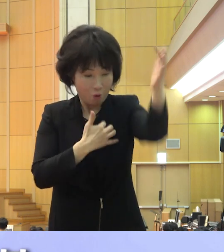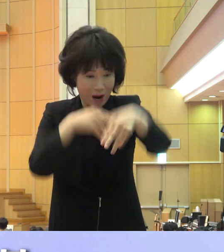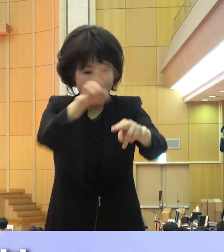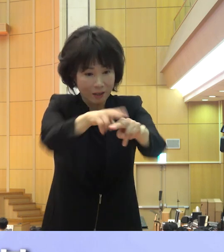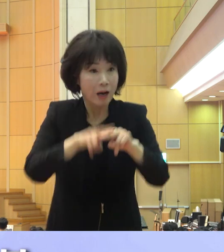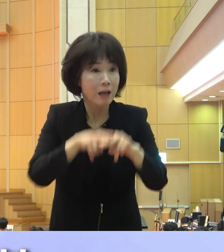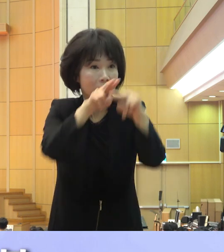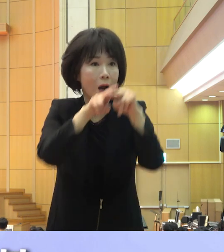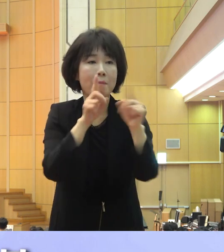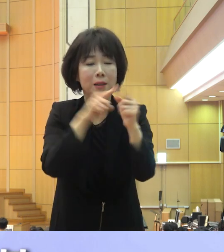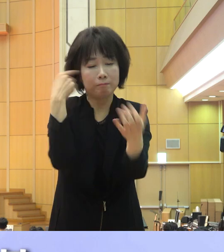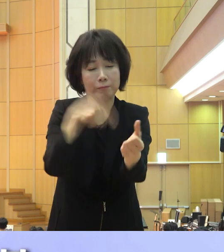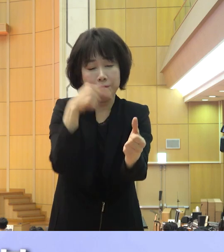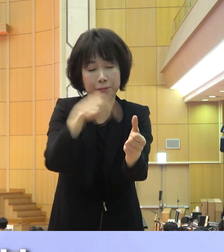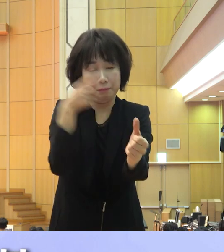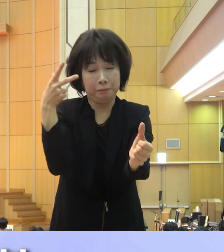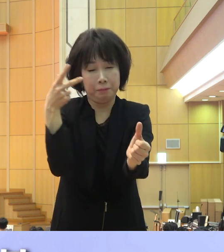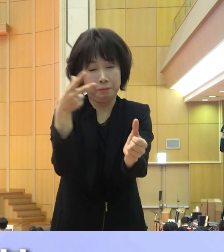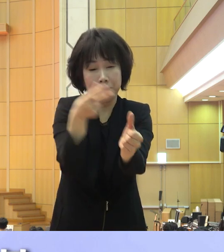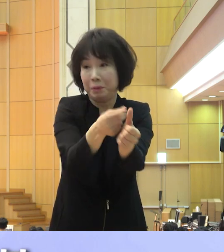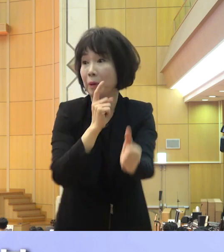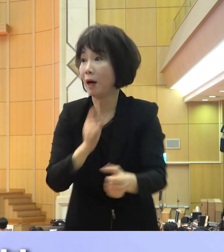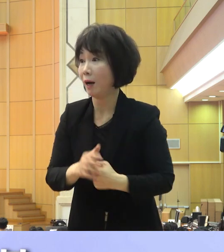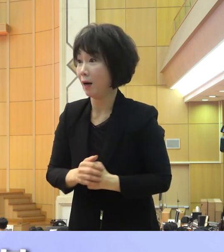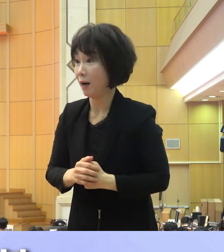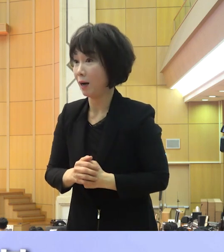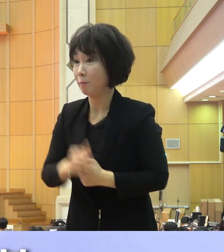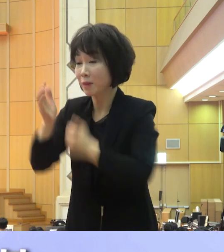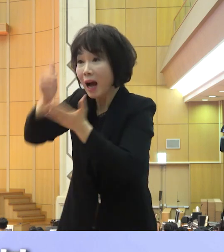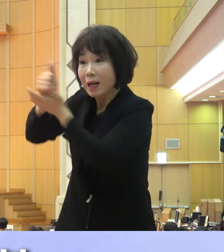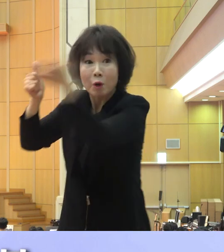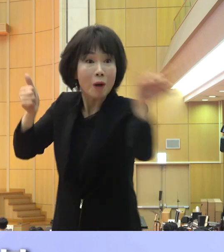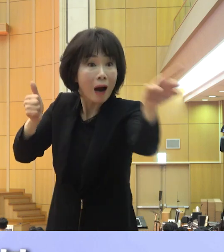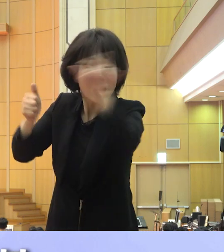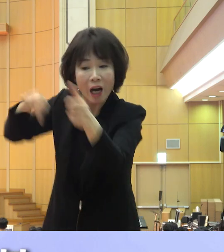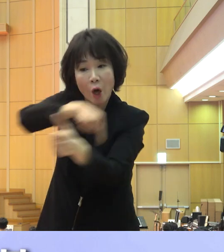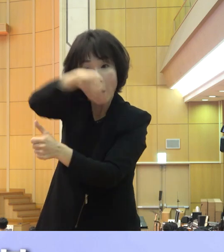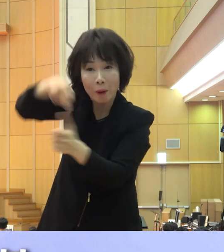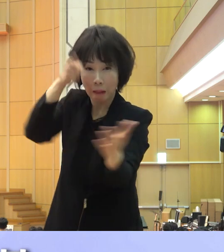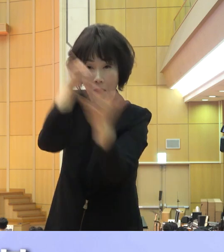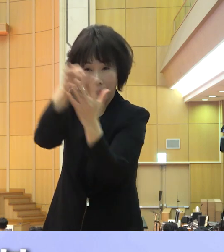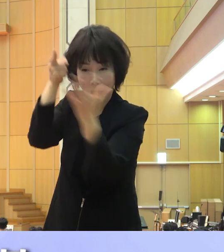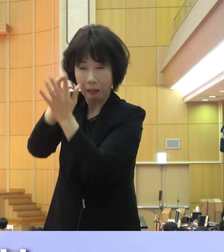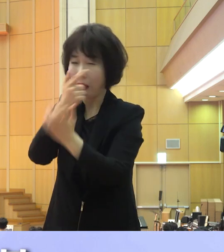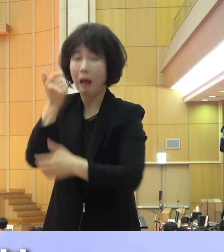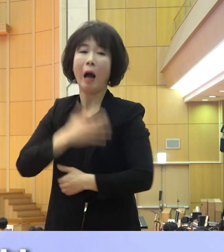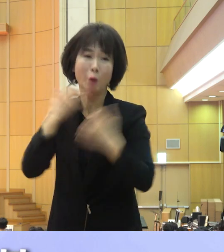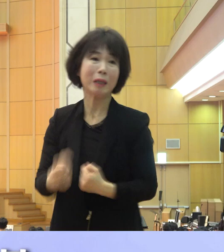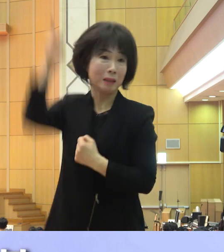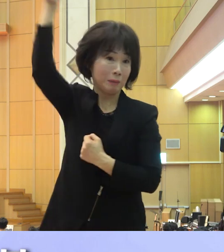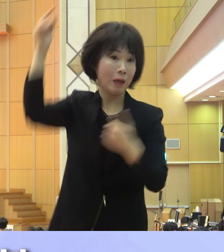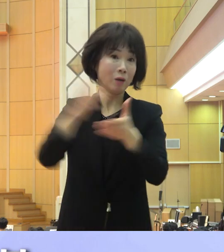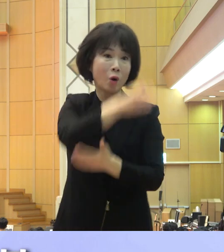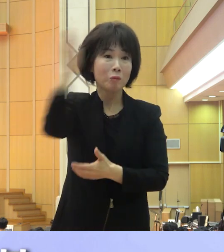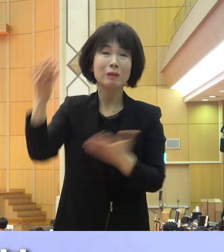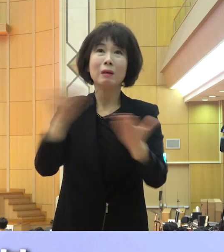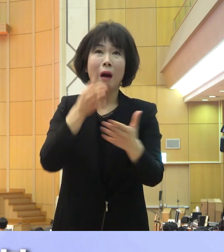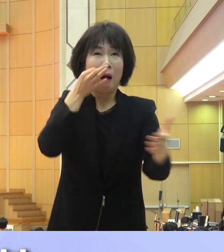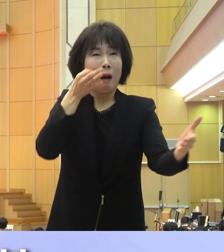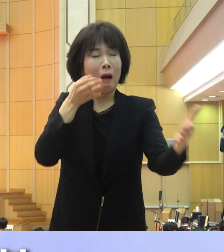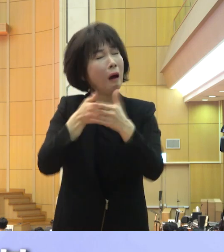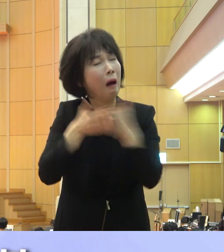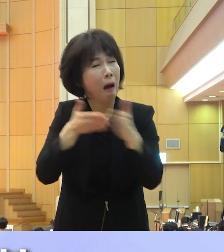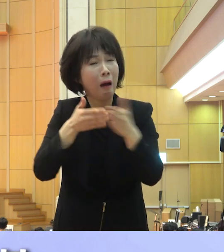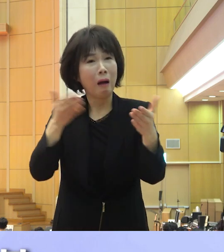계셔요. 주님께서 내 형편 다 알고 계신다니까. 내가 현재 지금 하는 일이 잘 안 되는 거